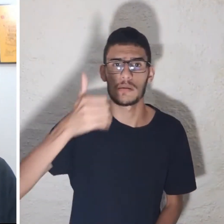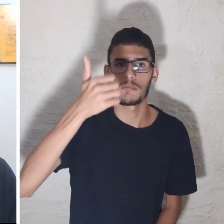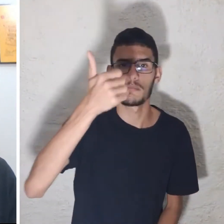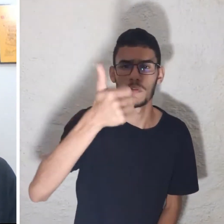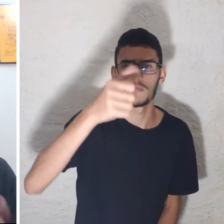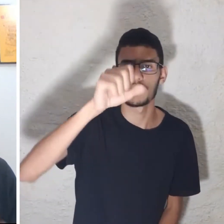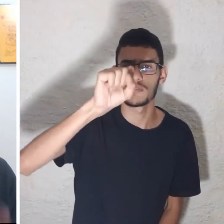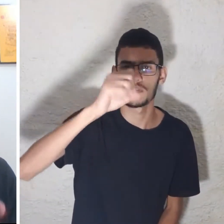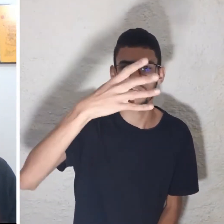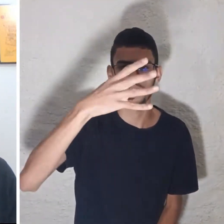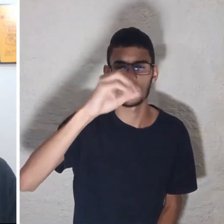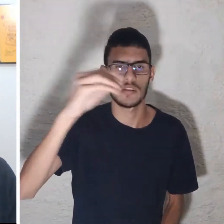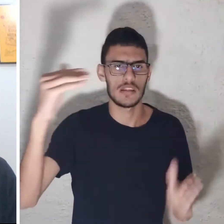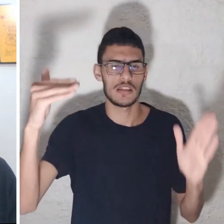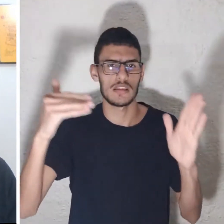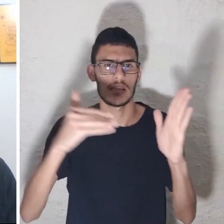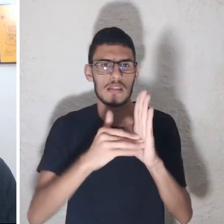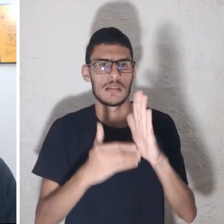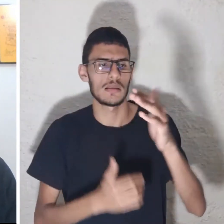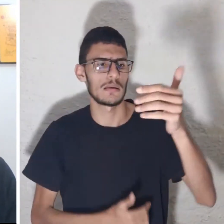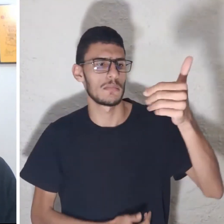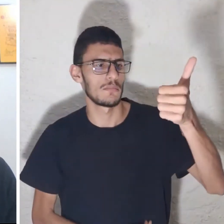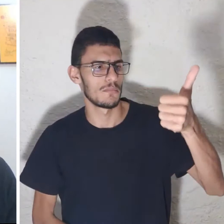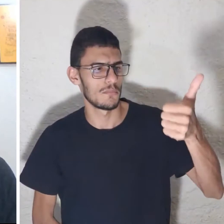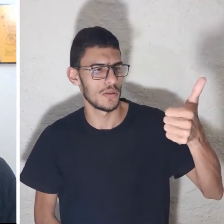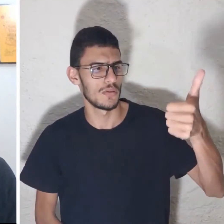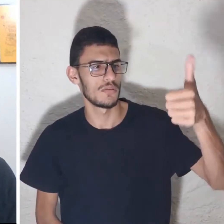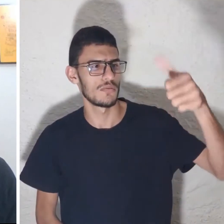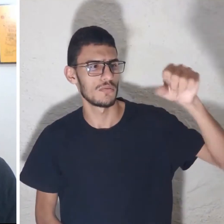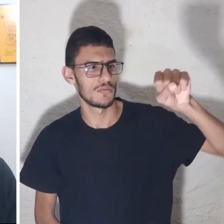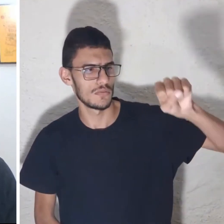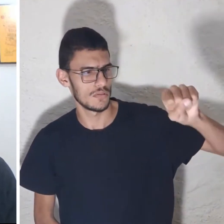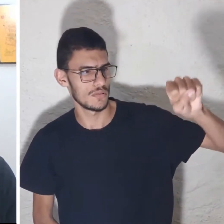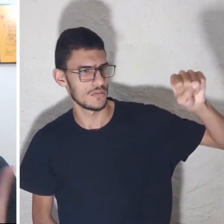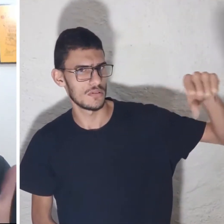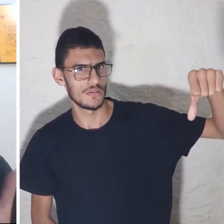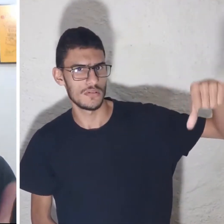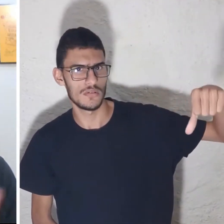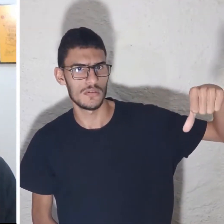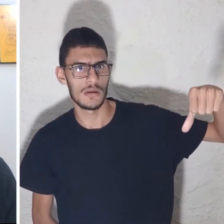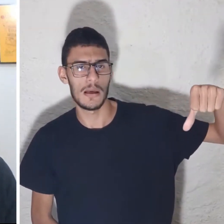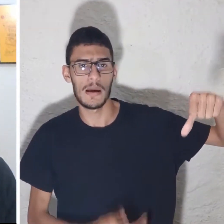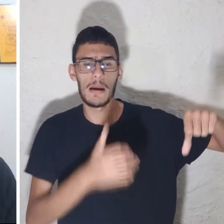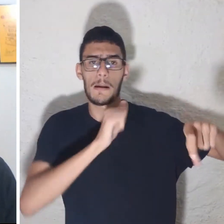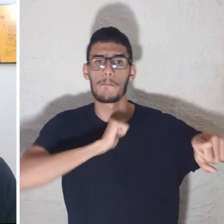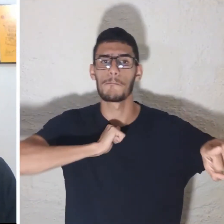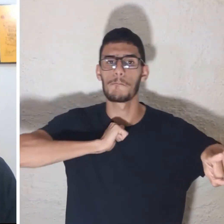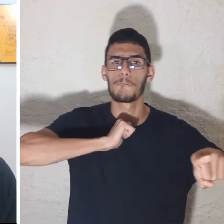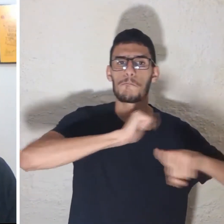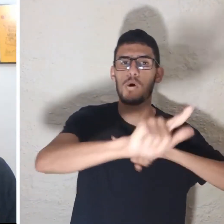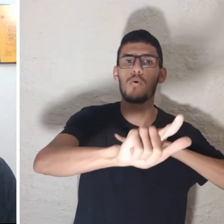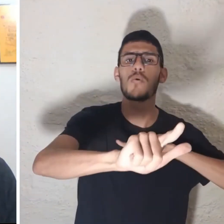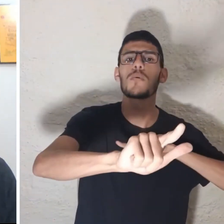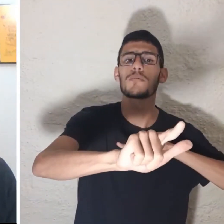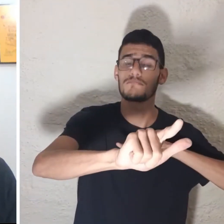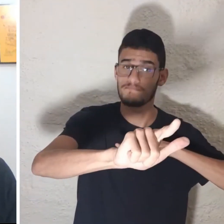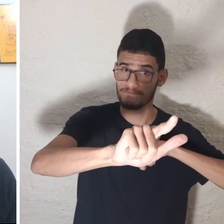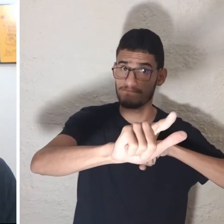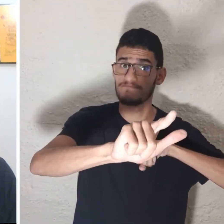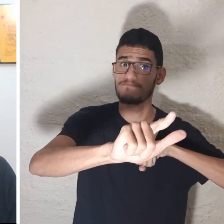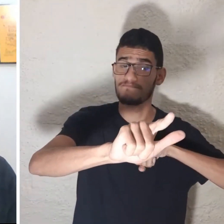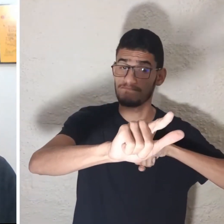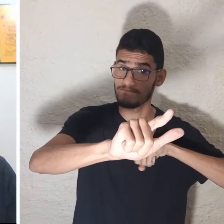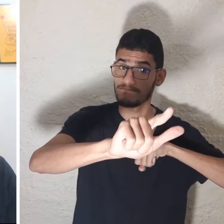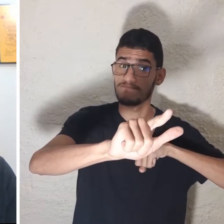de 1840 até o ano de 1889, quando ele é expulso do